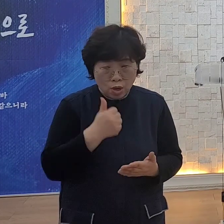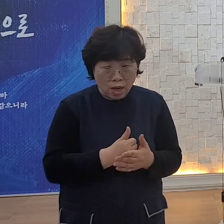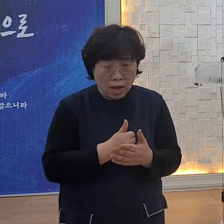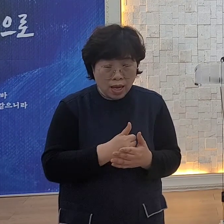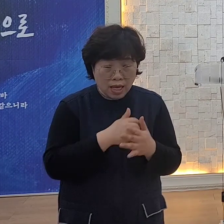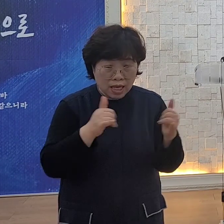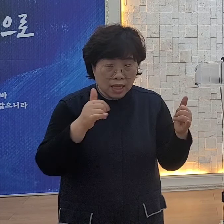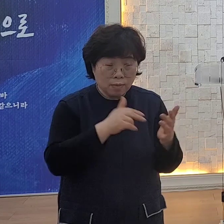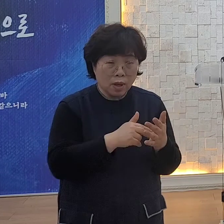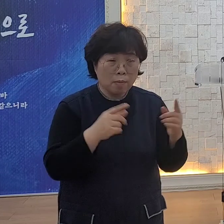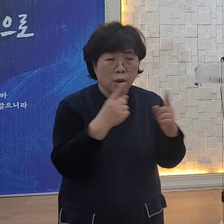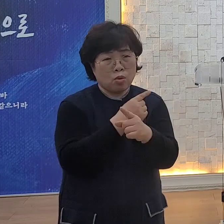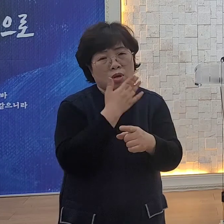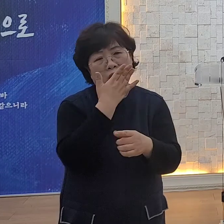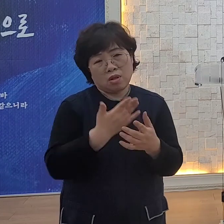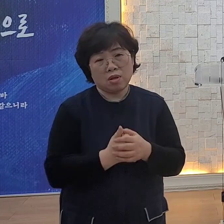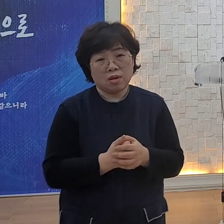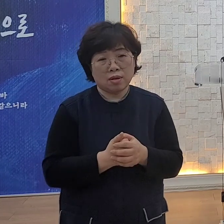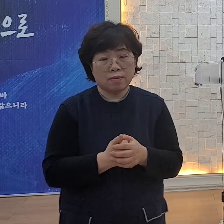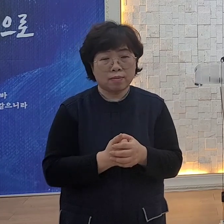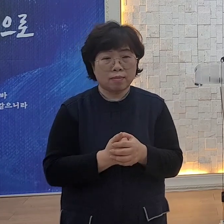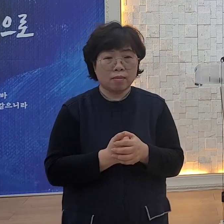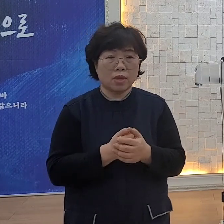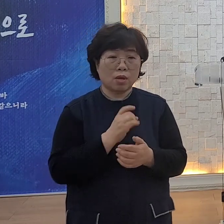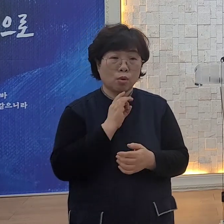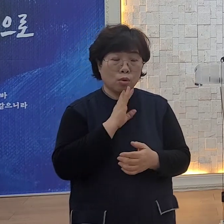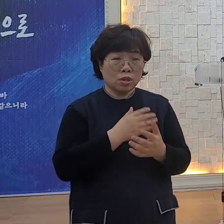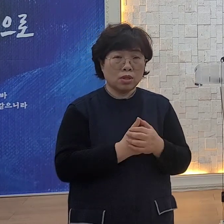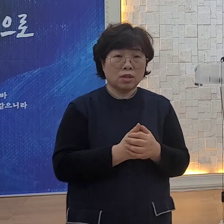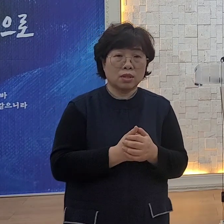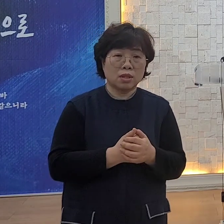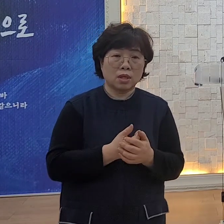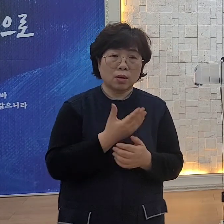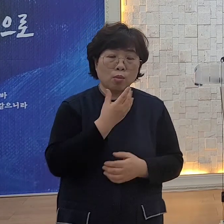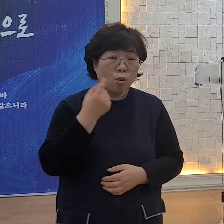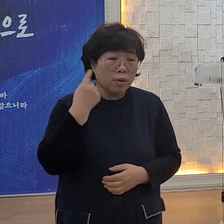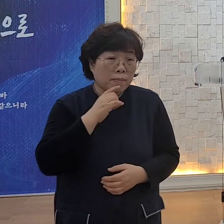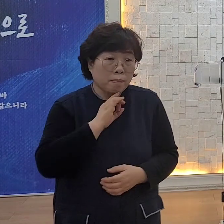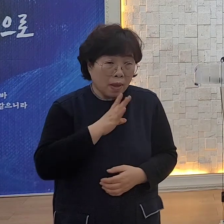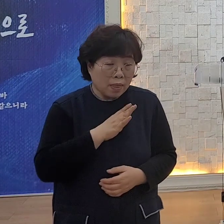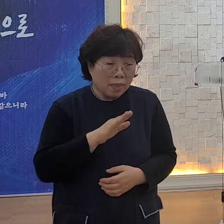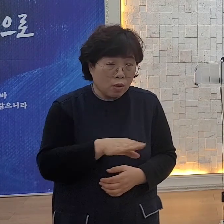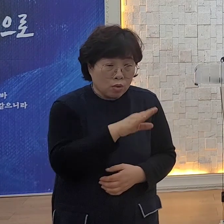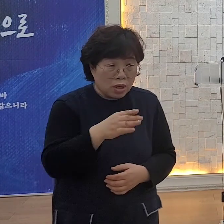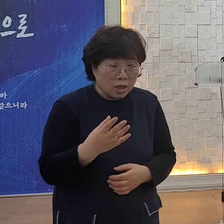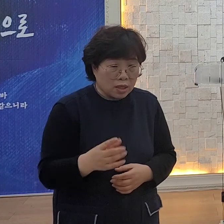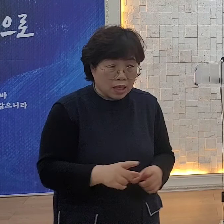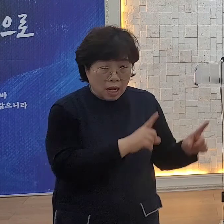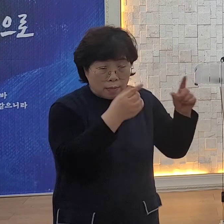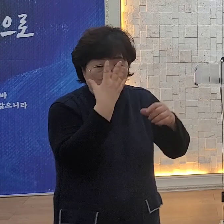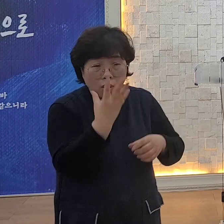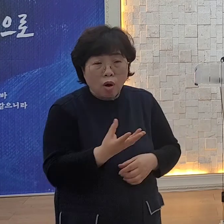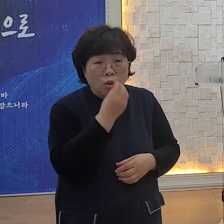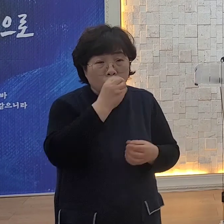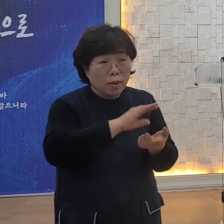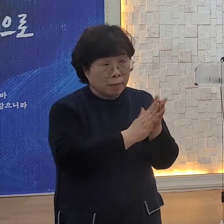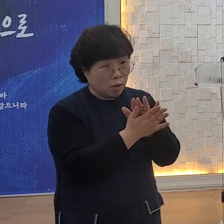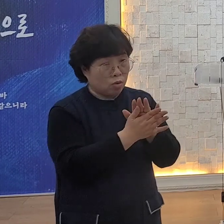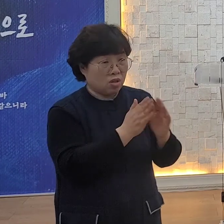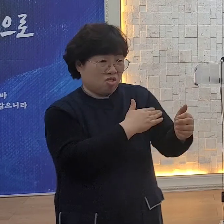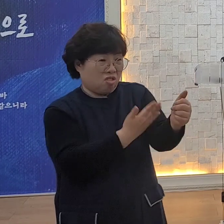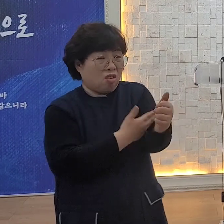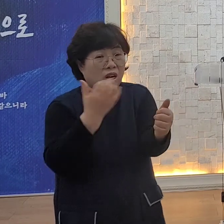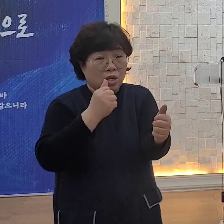있는 유일한 길입니다. 그래서 이 복음만이 우리의 삶을 거룩하게 바꿀 수 있는 능력이다 라는 이